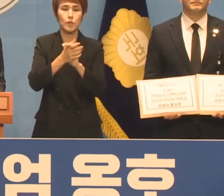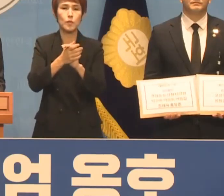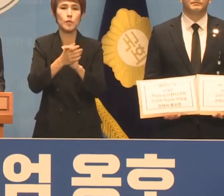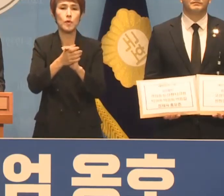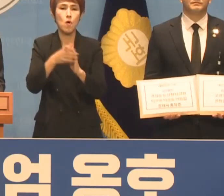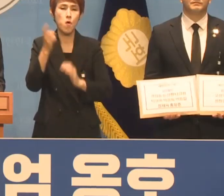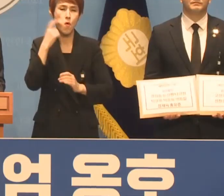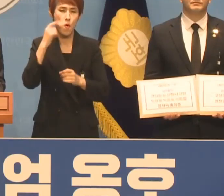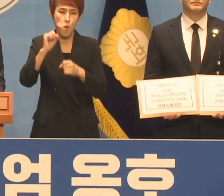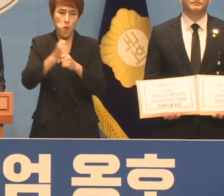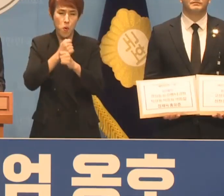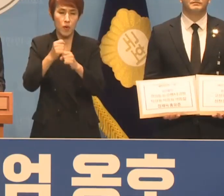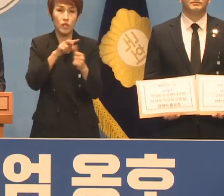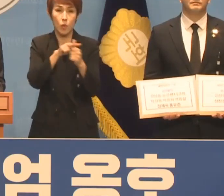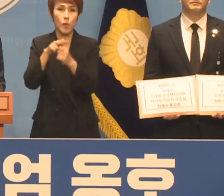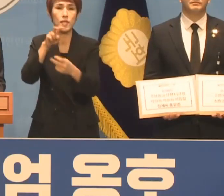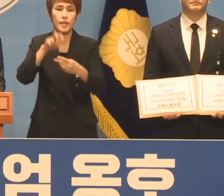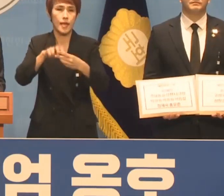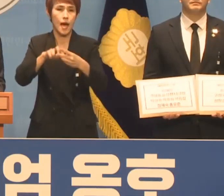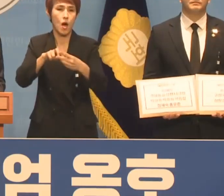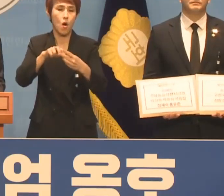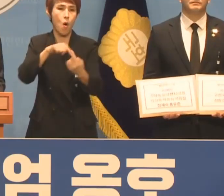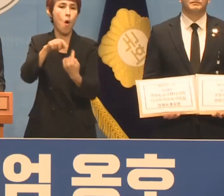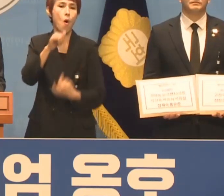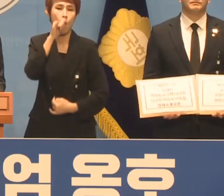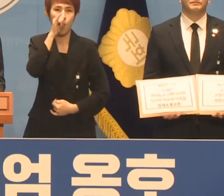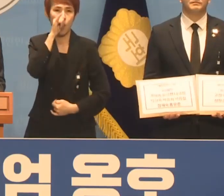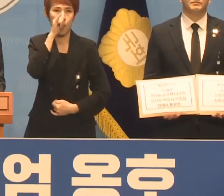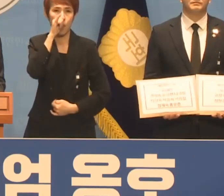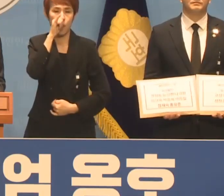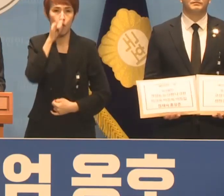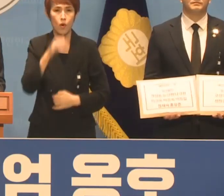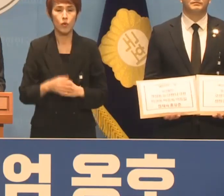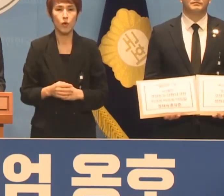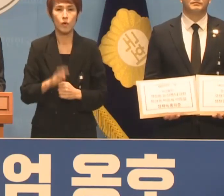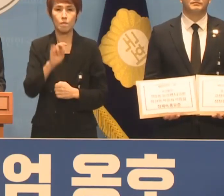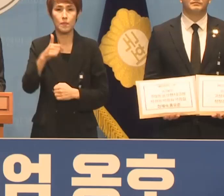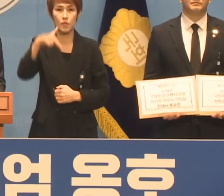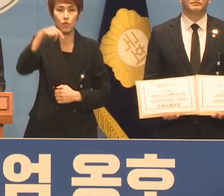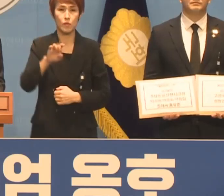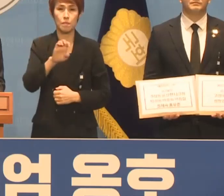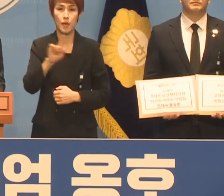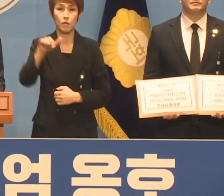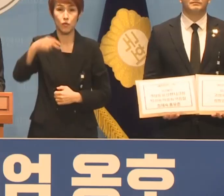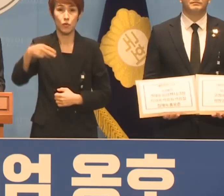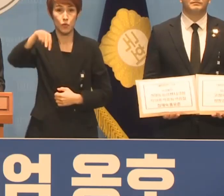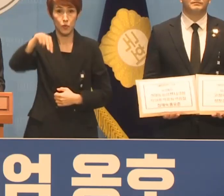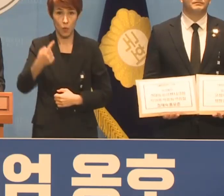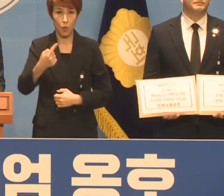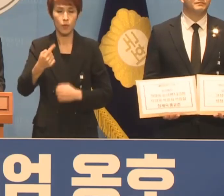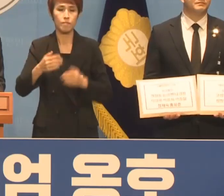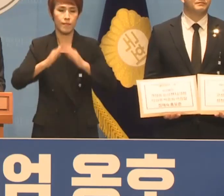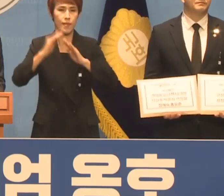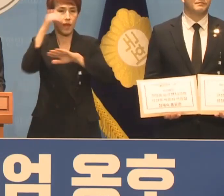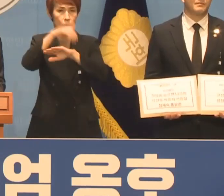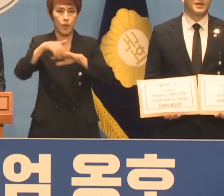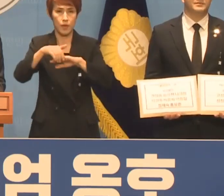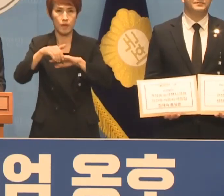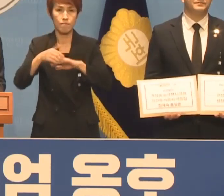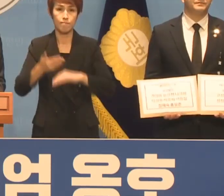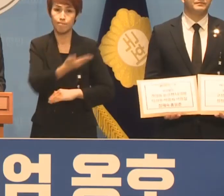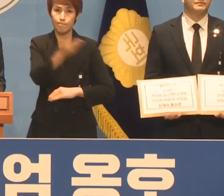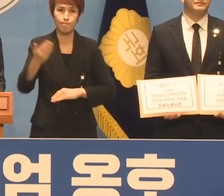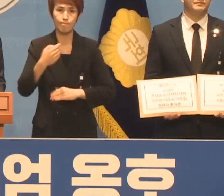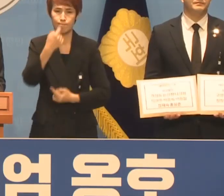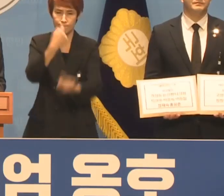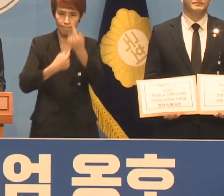있고 6일에는 허위조작 제보 플랫폼인 민주파출소를 출범할 예정입니다. 적극적인